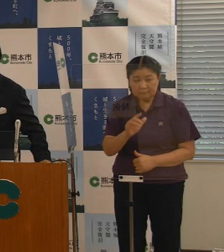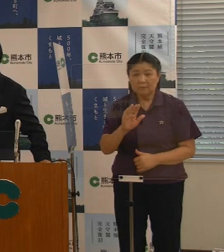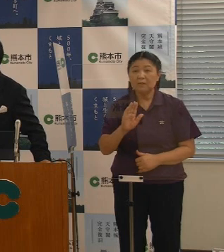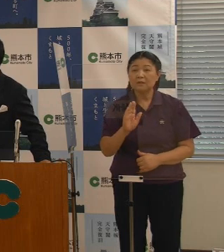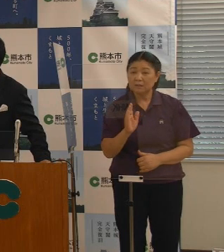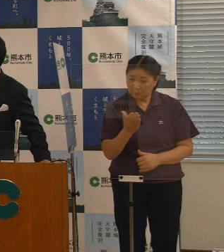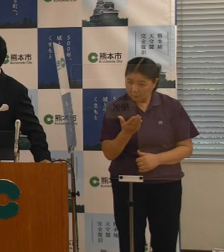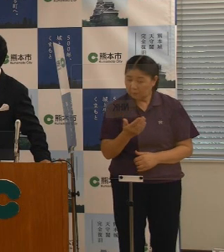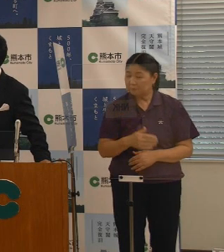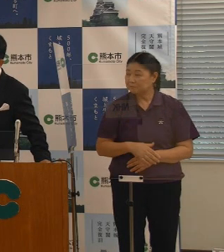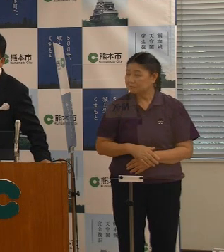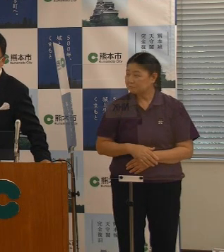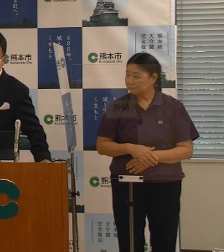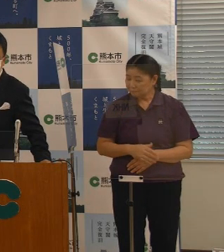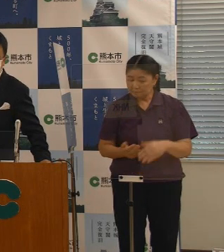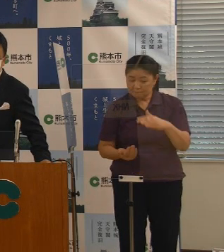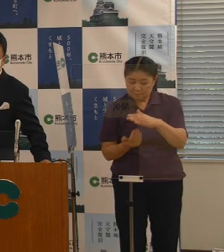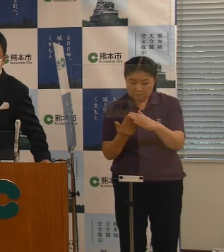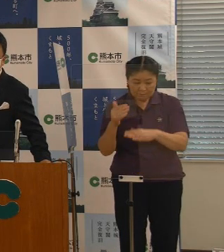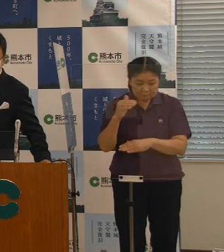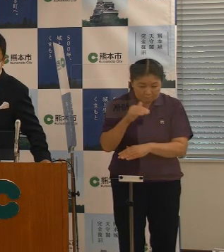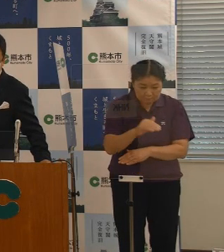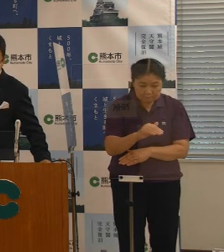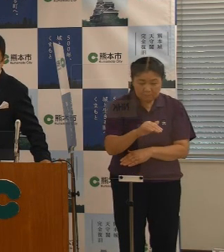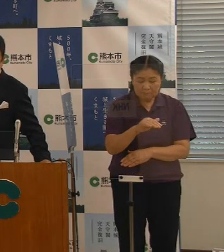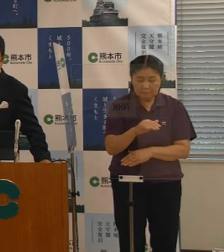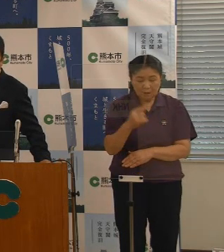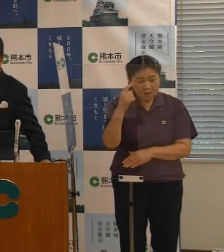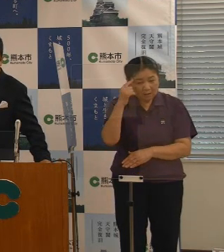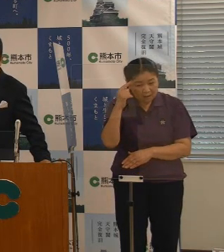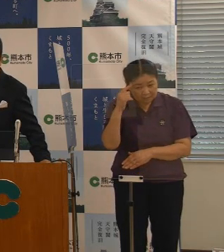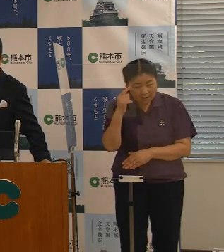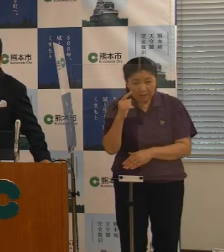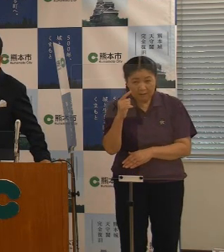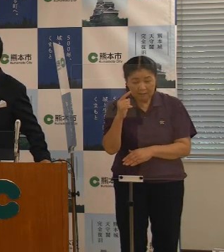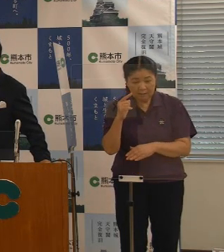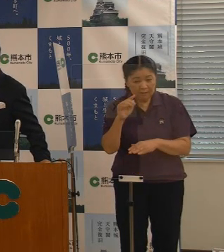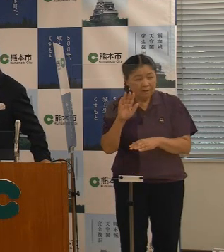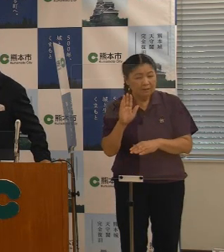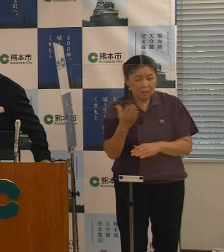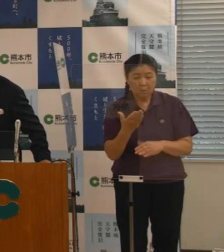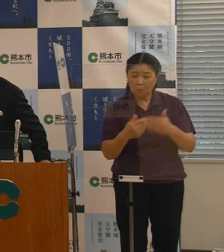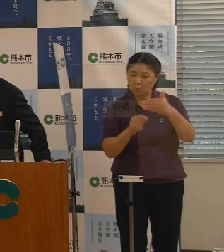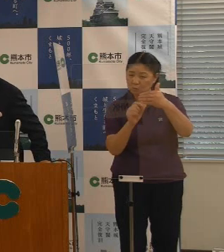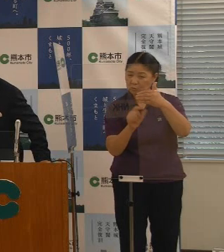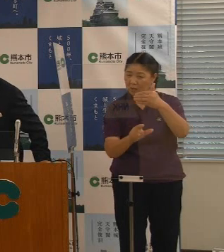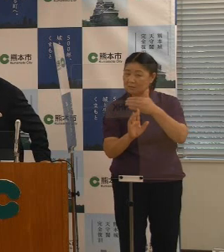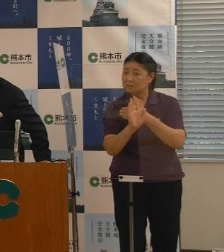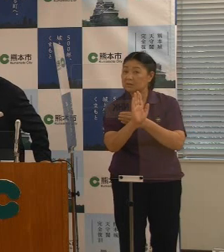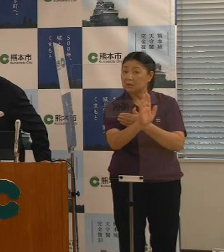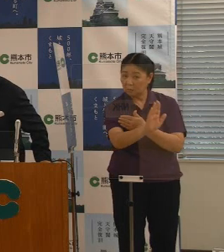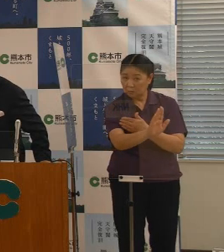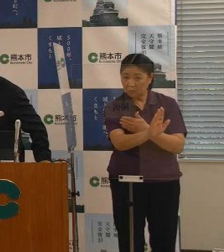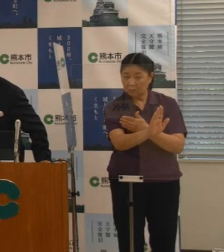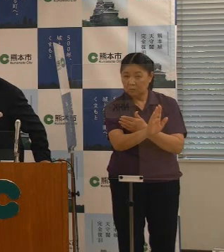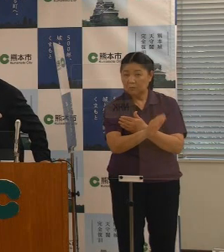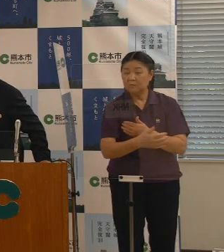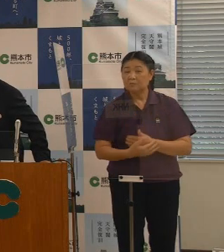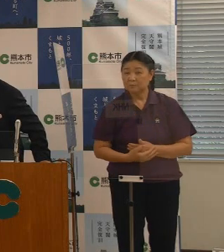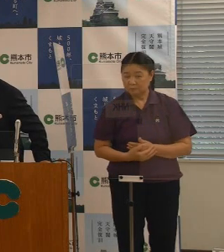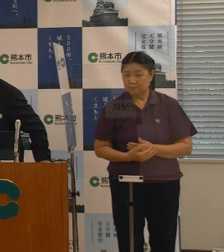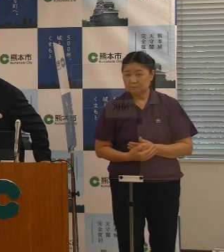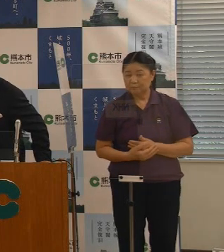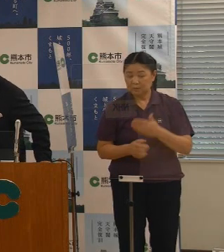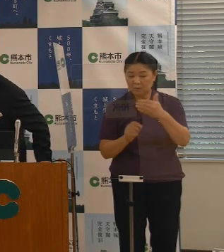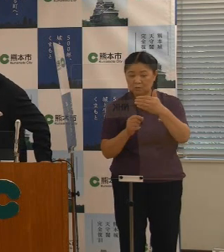で、ピークアウトしていくというふうに考えてもですね、9月以降も、9月に入り